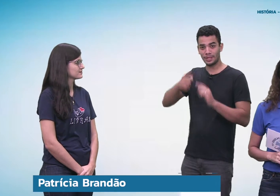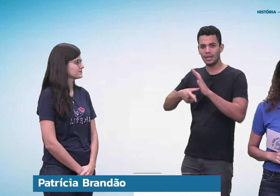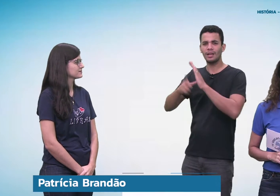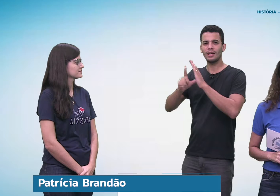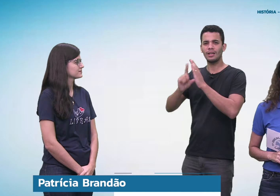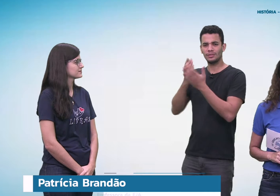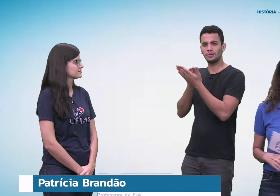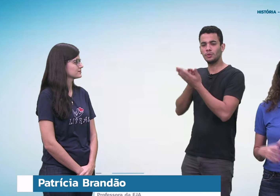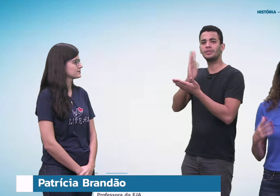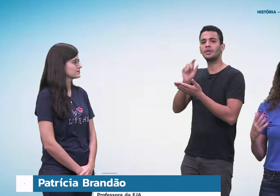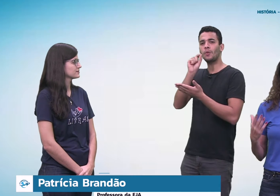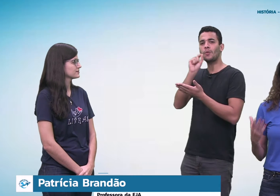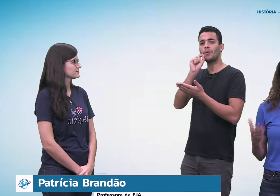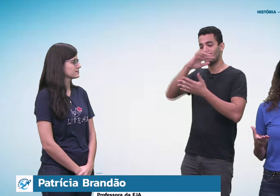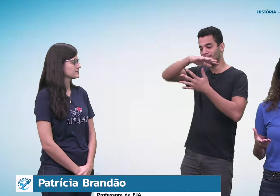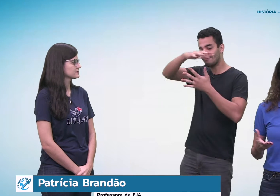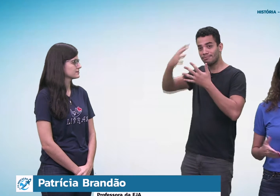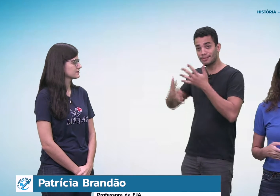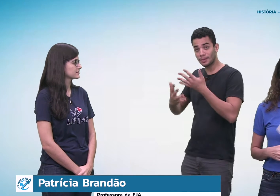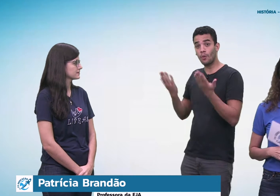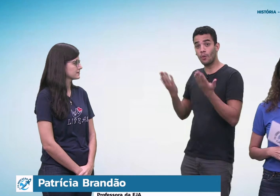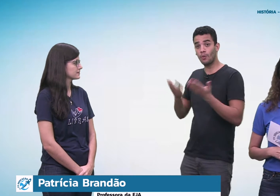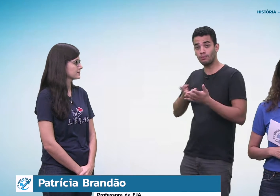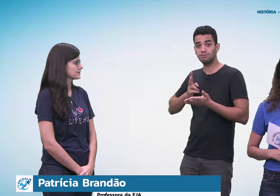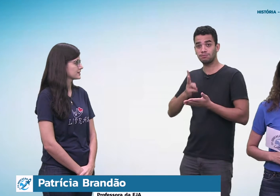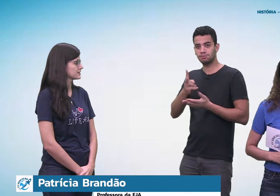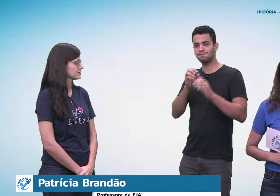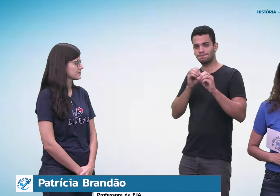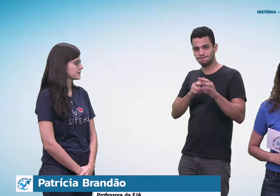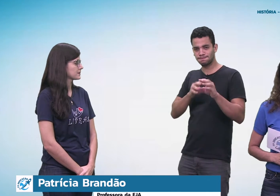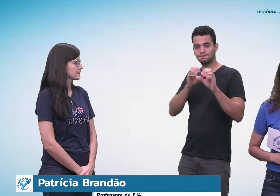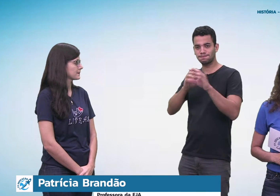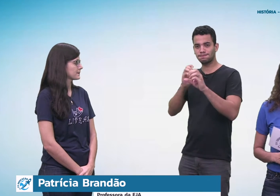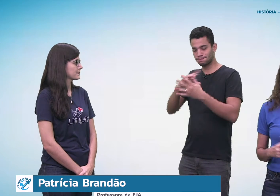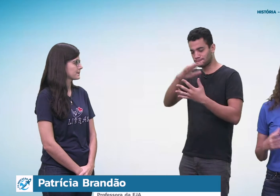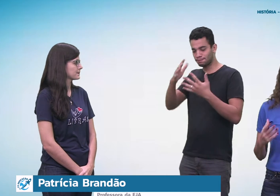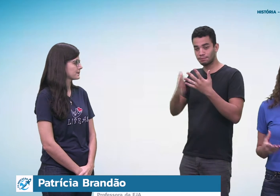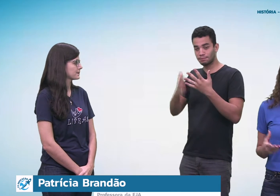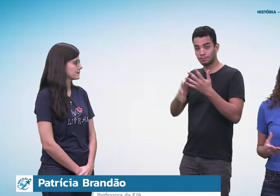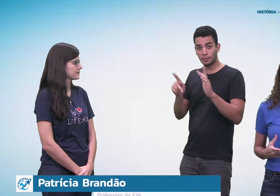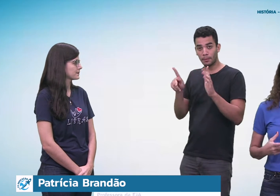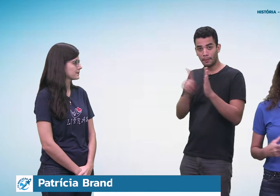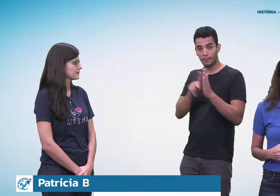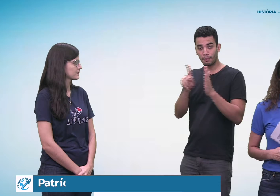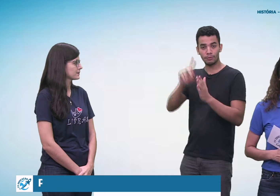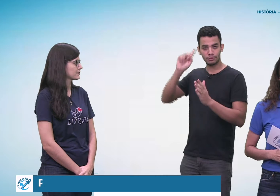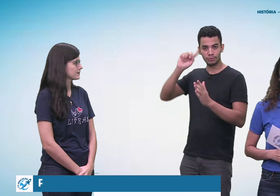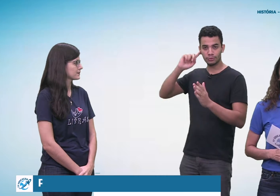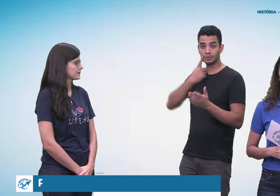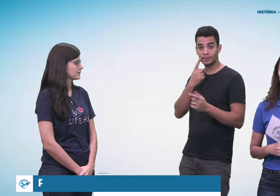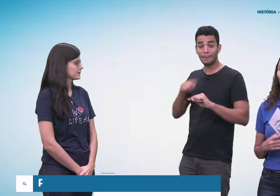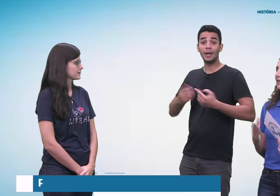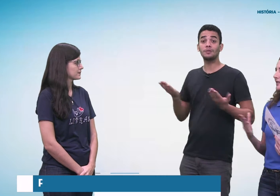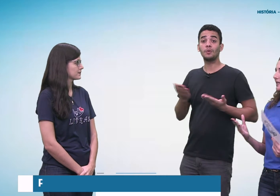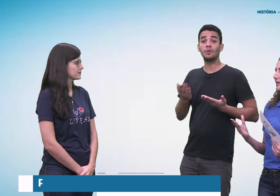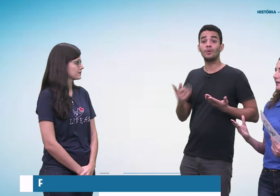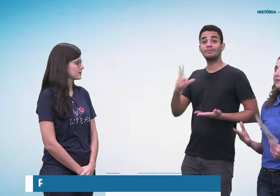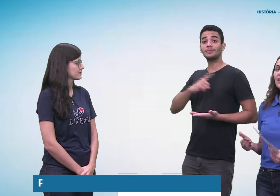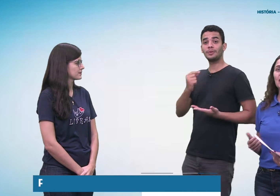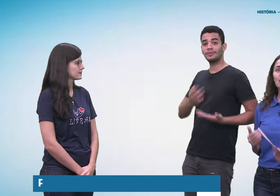assunto sobre a Libras, a Língua Brasileira de Sinais. Hoje eu trouxe para vocês aqui a Luísa